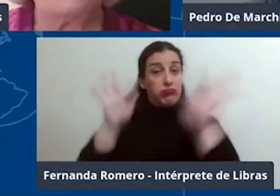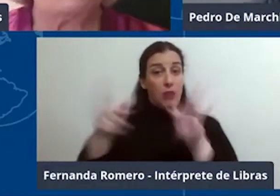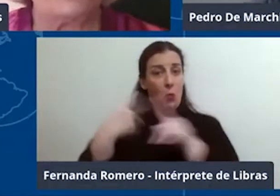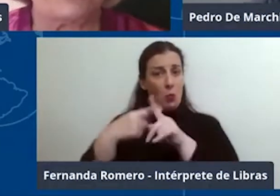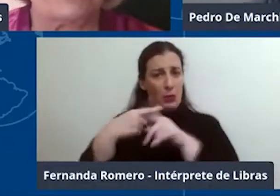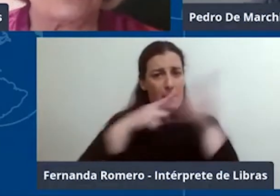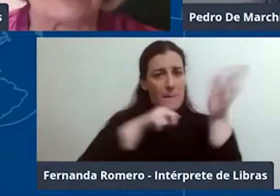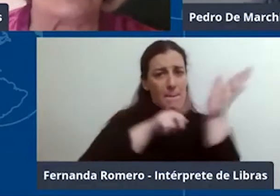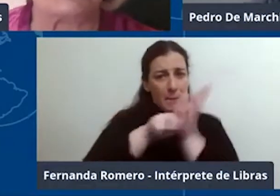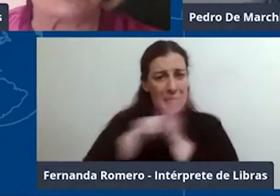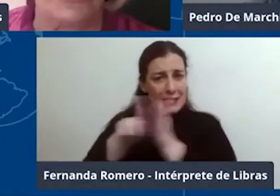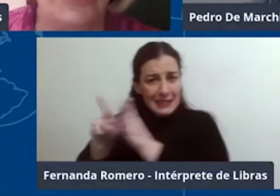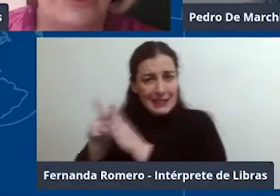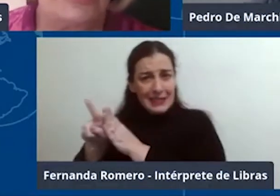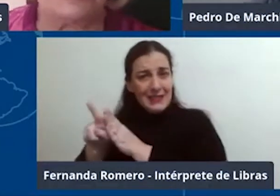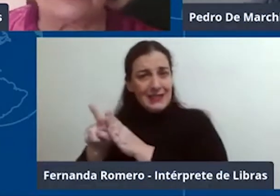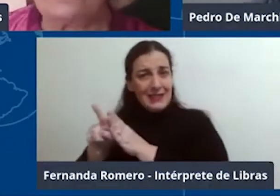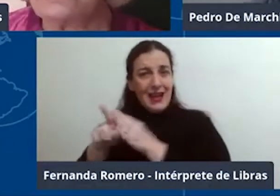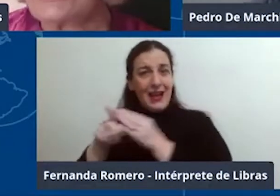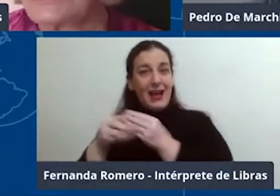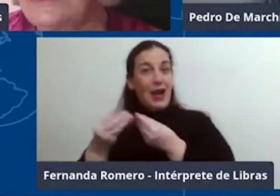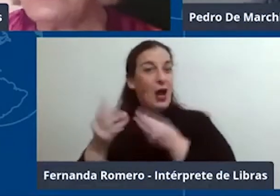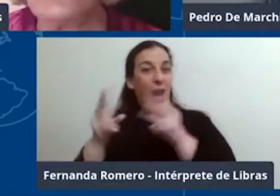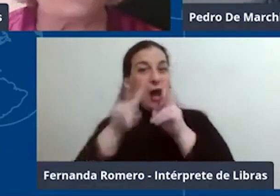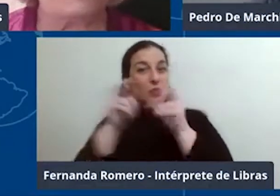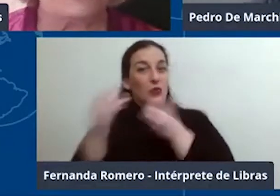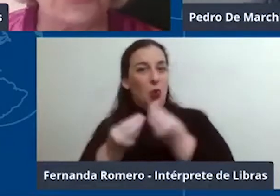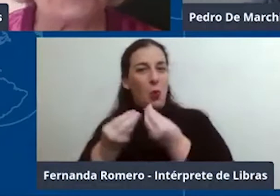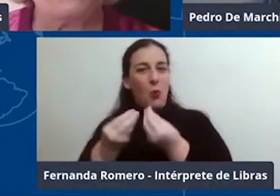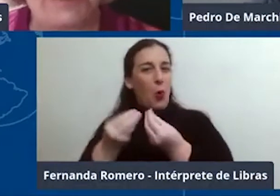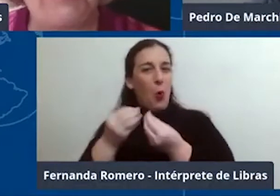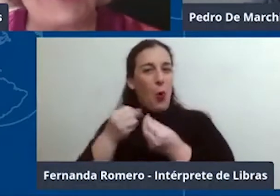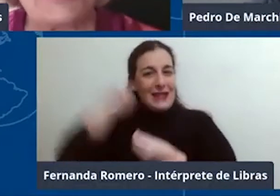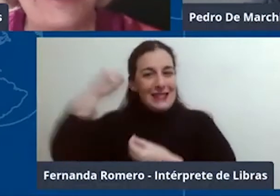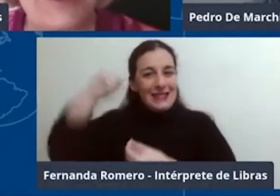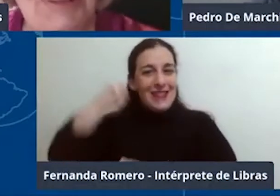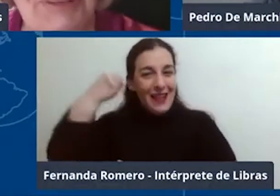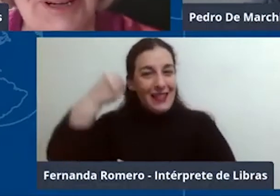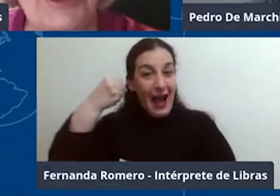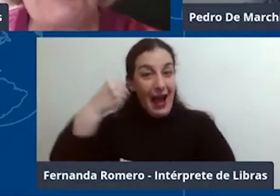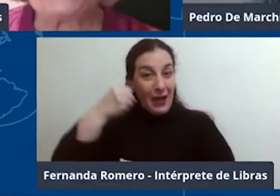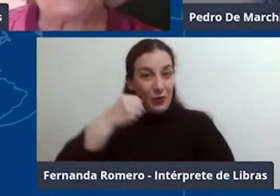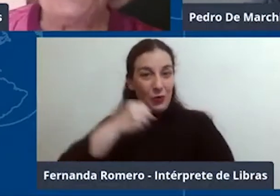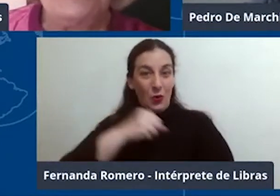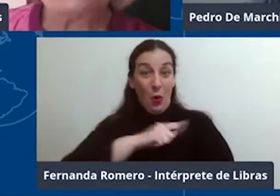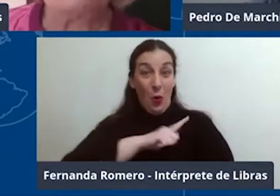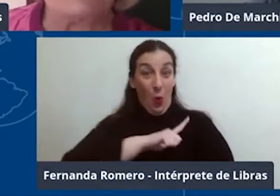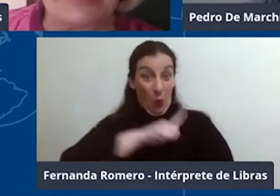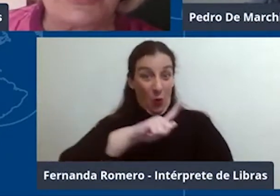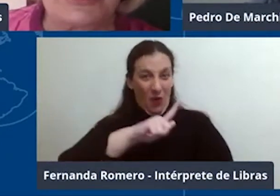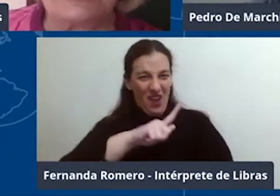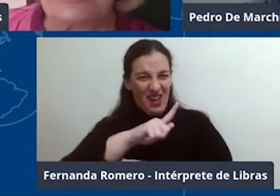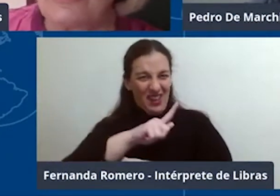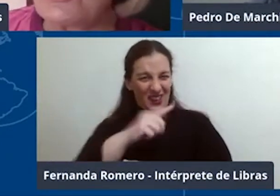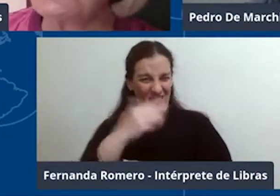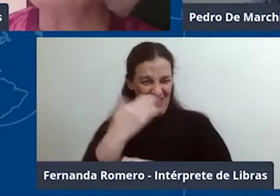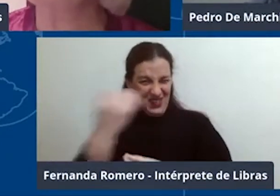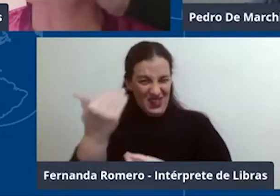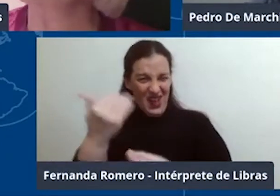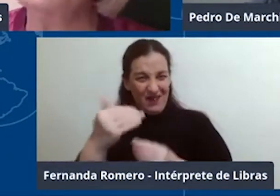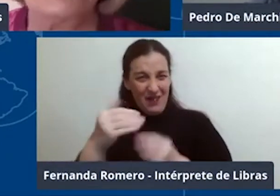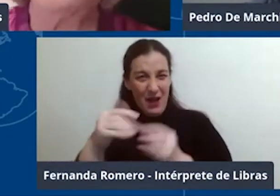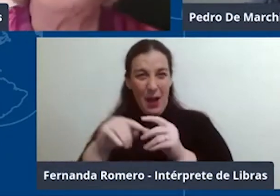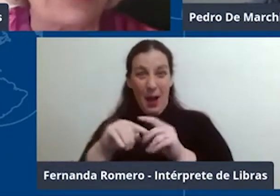aí sobre a situação do Senado, o governador me bate, né, o governador, mas eu estou na frente, estou